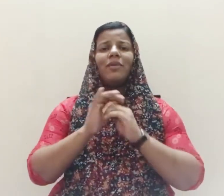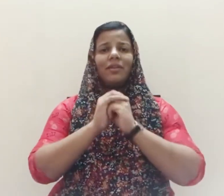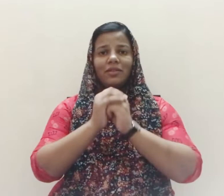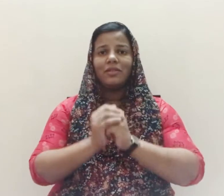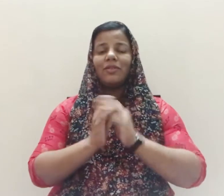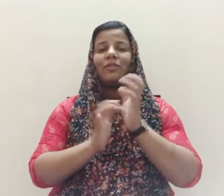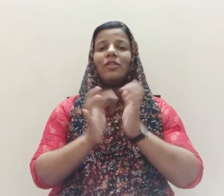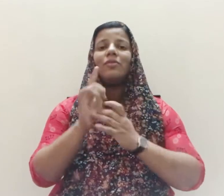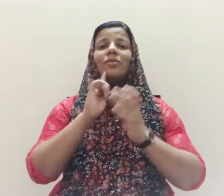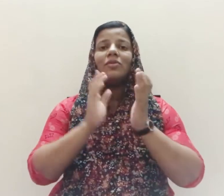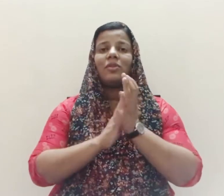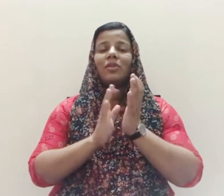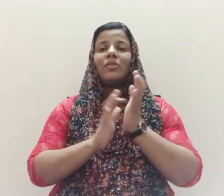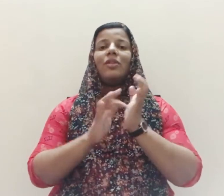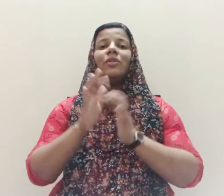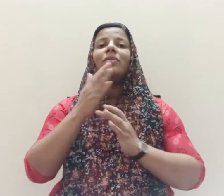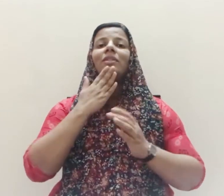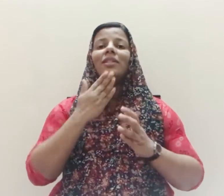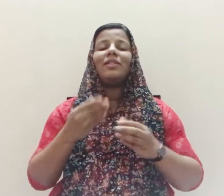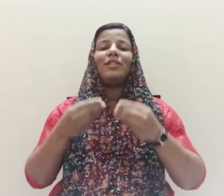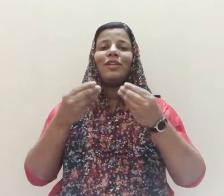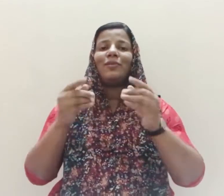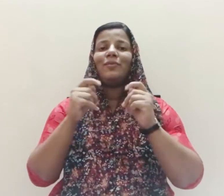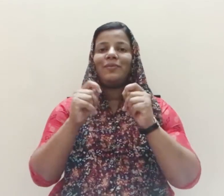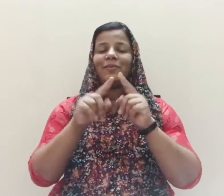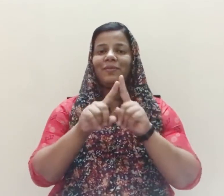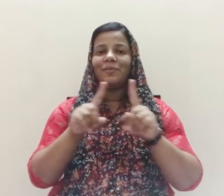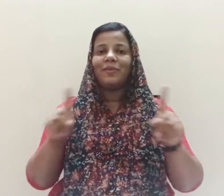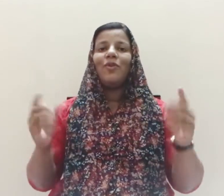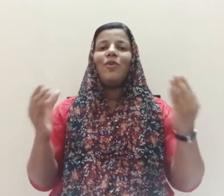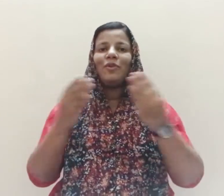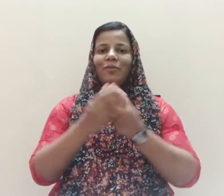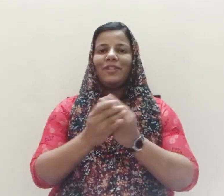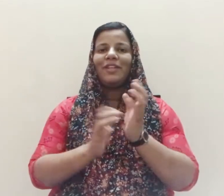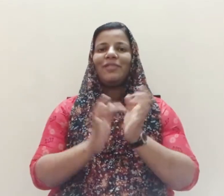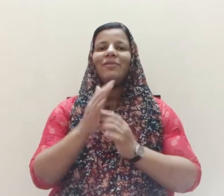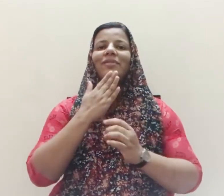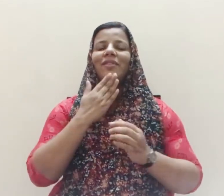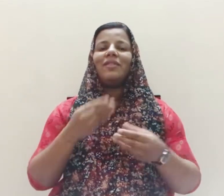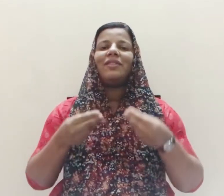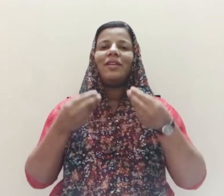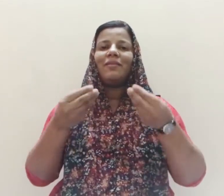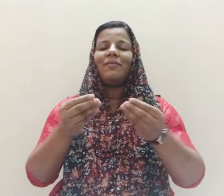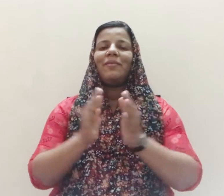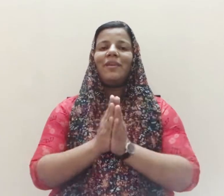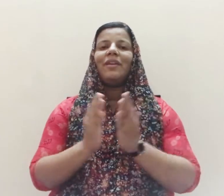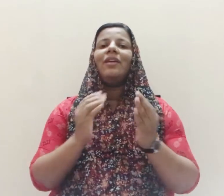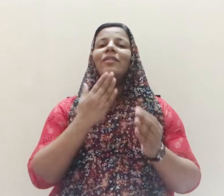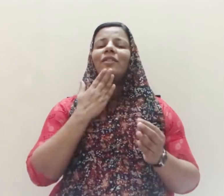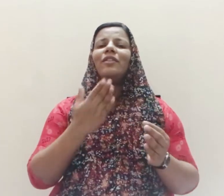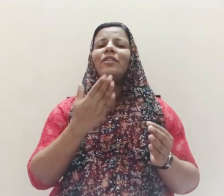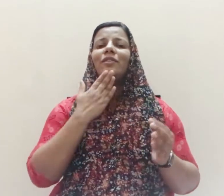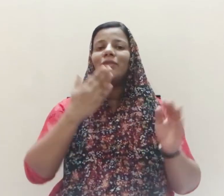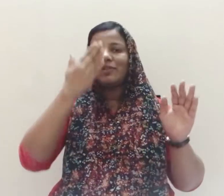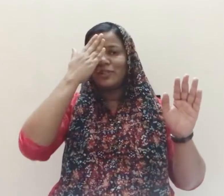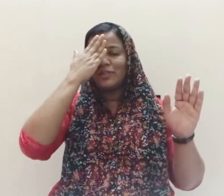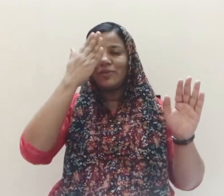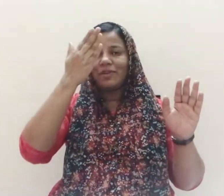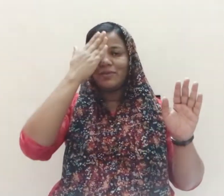സ്തുതിക്കുന്നു, ഞാനങ്ങേക്ക് നന്ദി പറയുന്നു. ഹല്ലേലൂയ. ഈ പ്രഭാതത്തിൽ നമുക്ക് ഒരുമിച്ച് കർത്താവിന് നന്ദി പറയാം. ഹല്ലേലൂയ. നന്ദിയോടെ, നന്ദിയോടെ, നന്ദിയോടെ, നന്ദിയോടെ, നന്ദിയോടെ